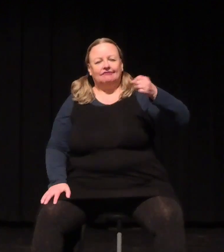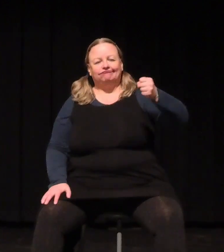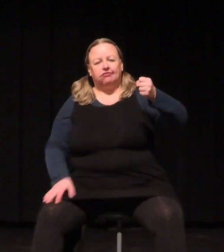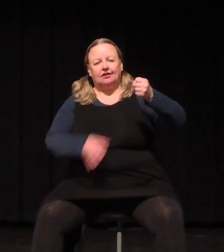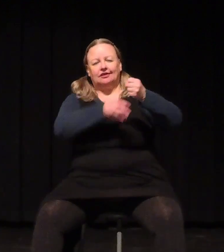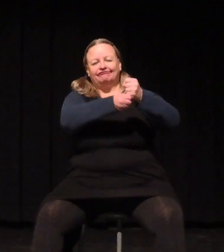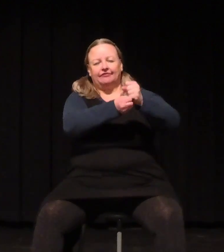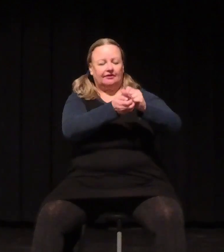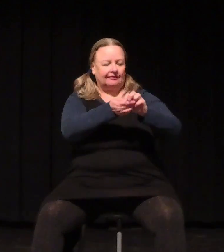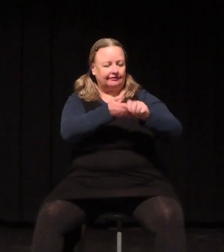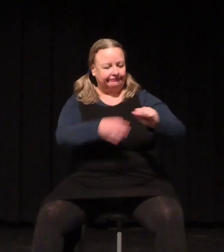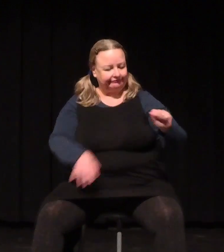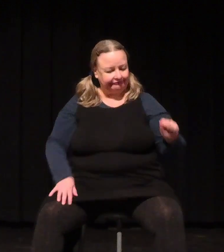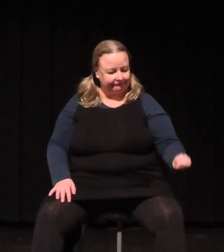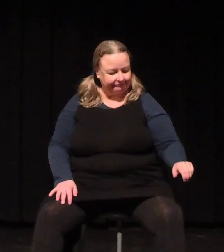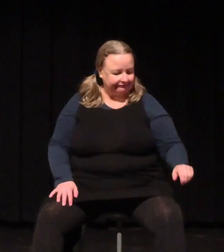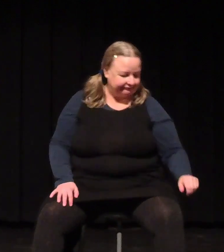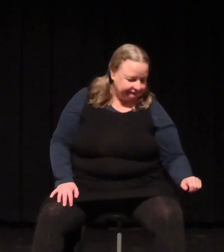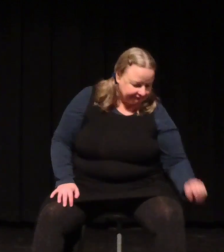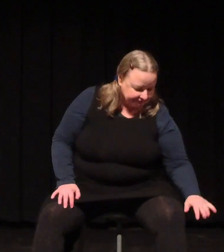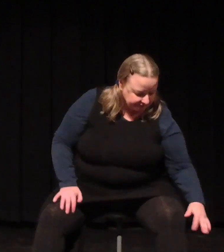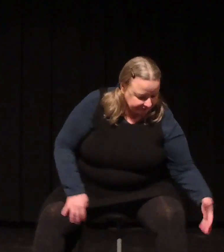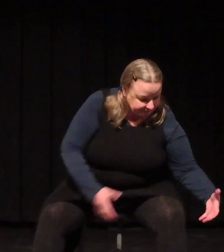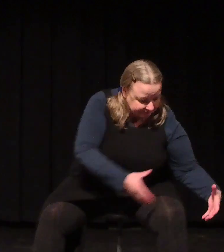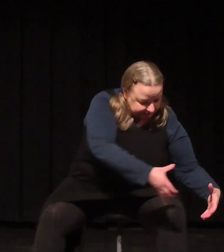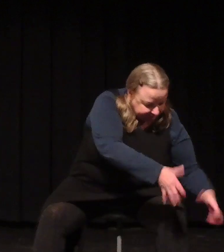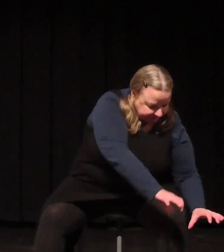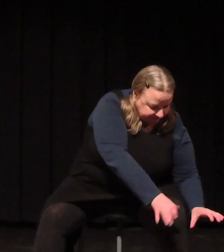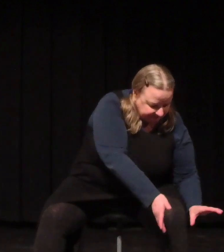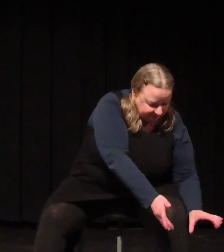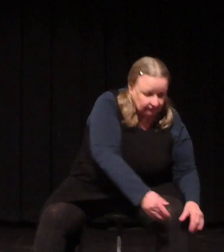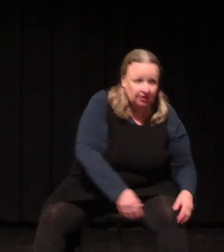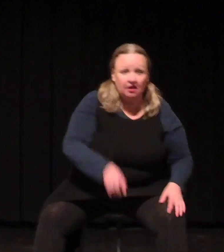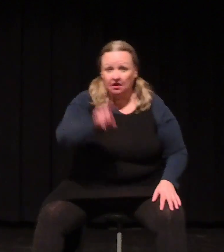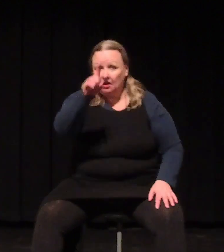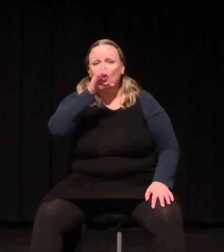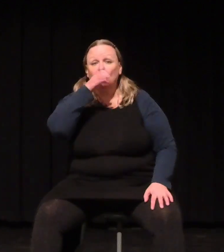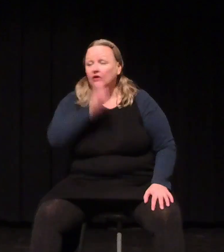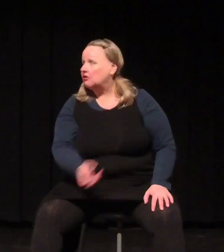Là. On va l'acheter.